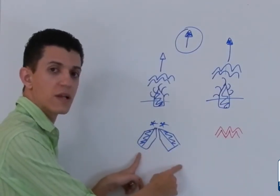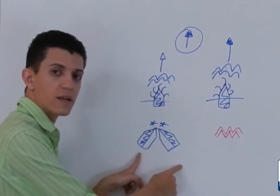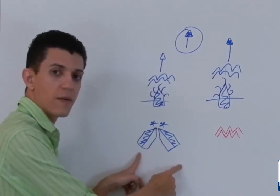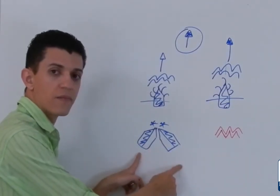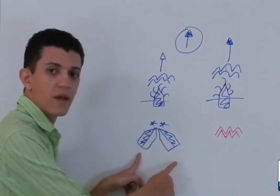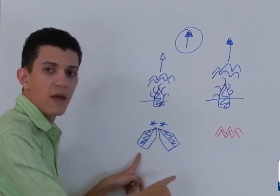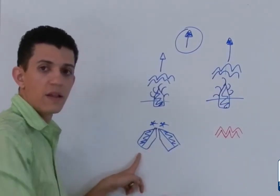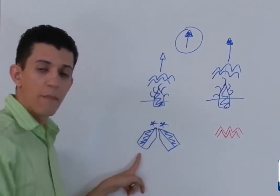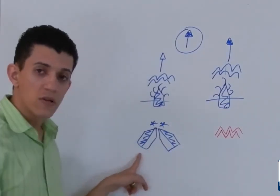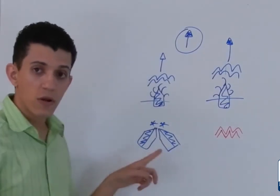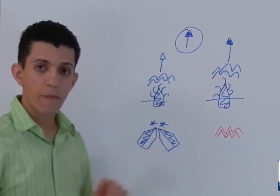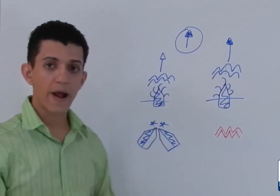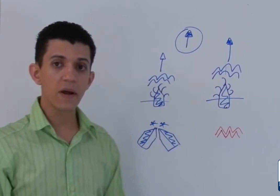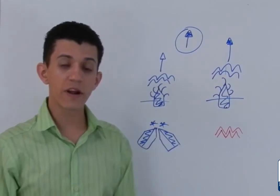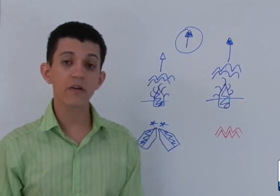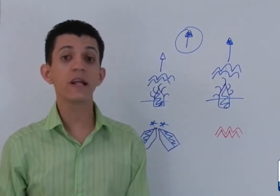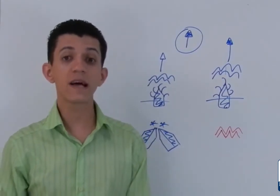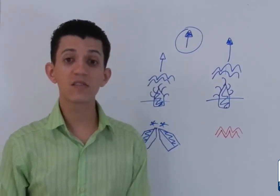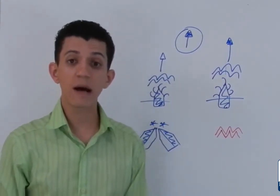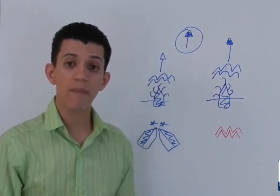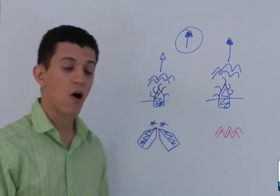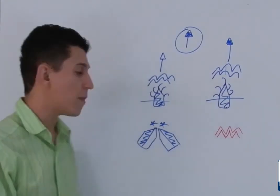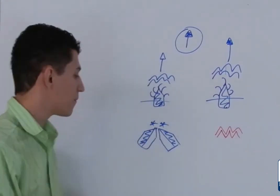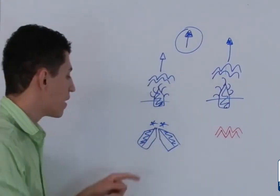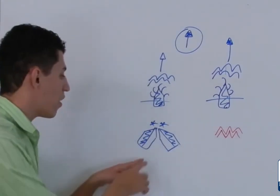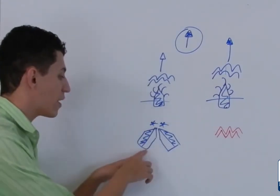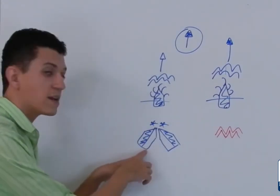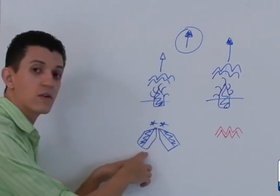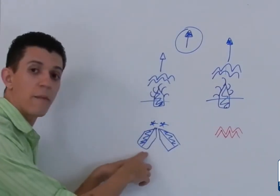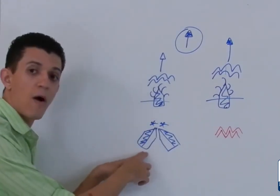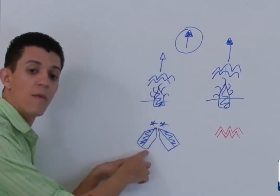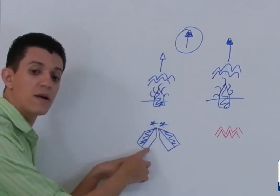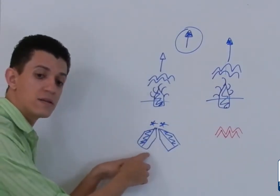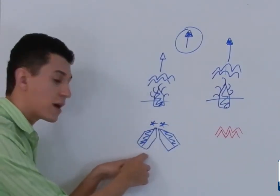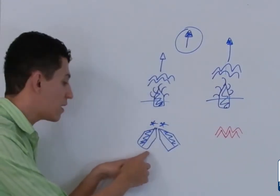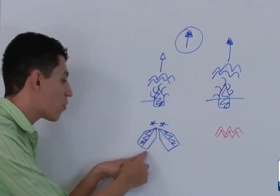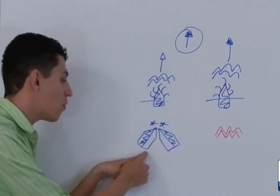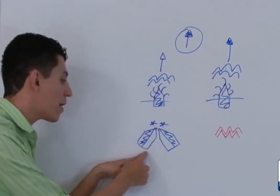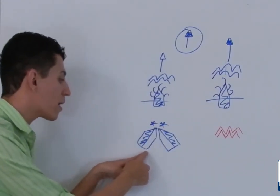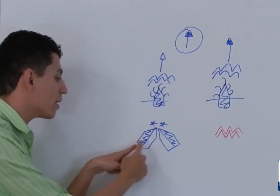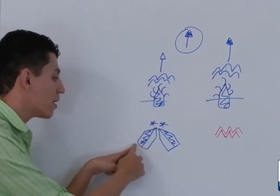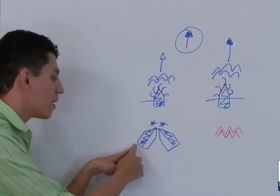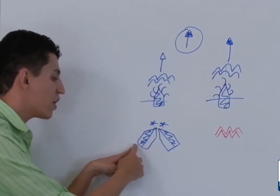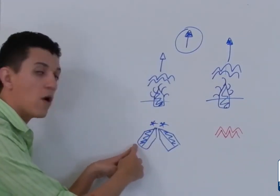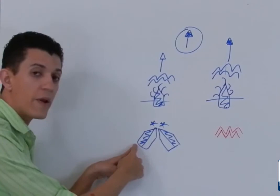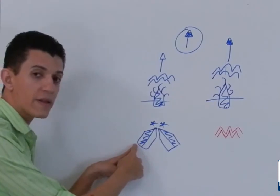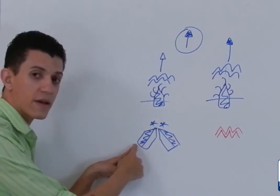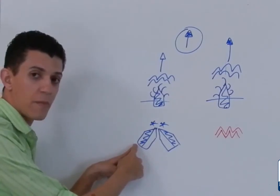escrita. Depois, o outro parâmetro é a orientação da palma. A orientação da palma está aqui na cor branca e cor preta aqui